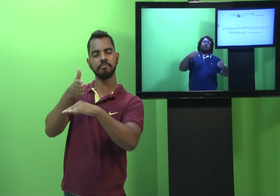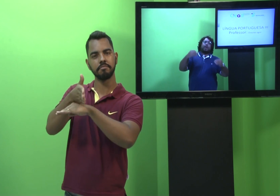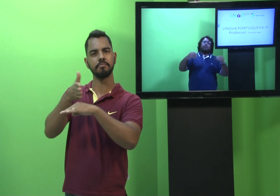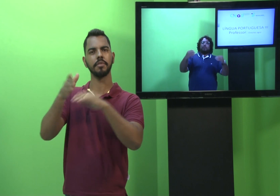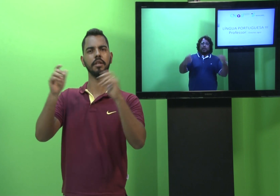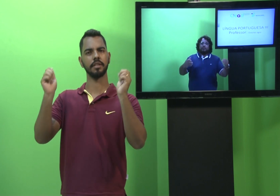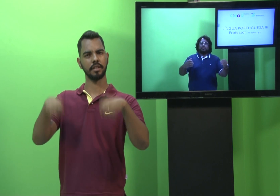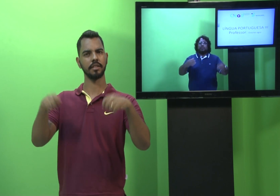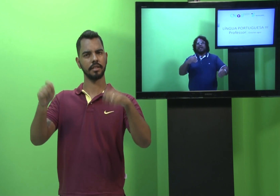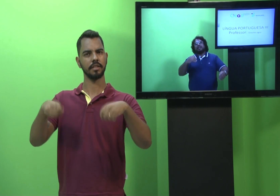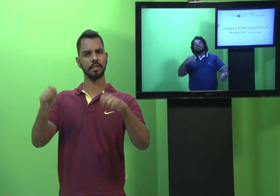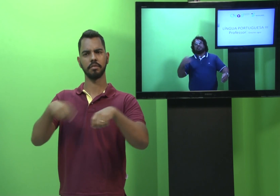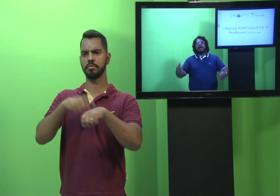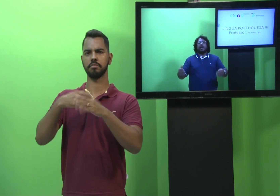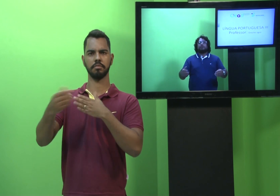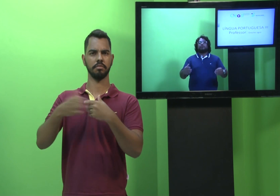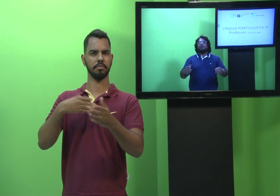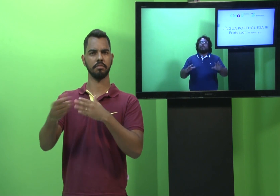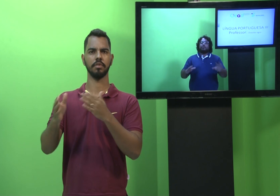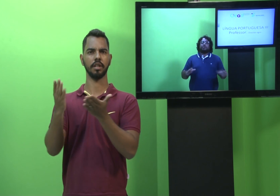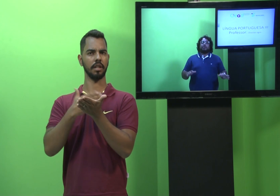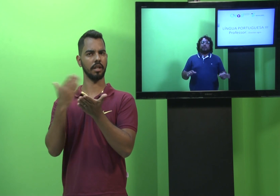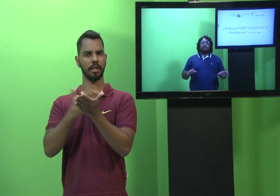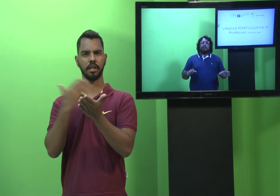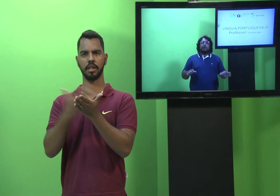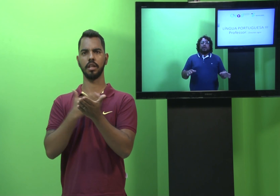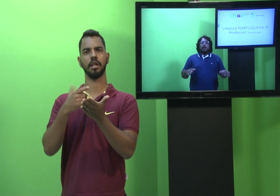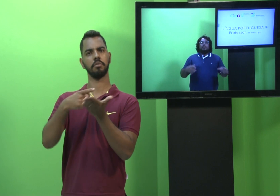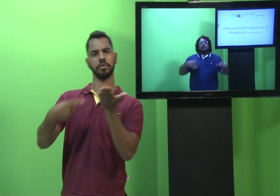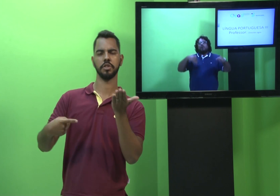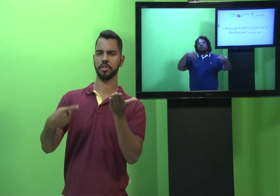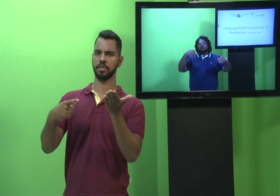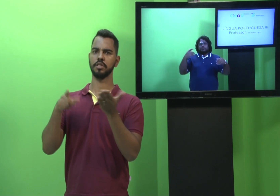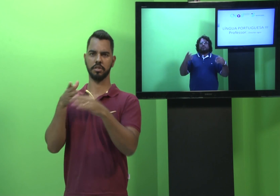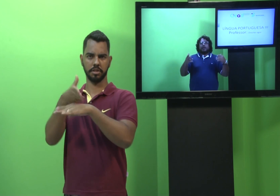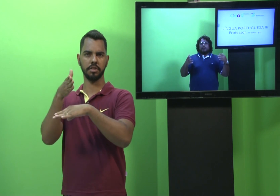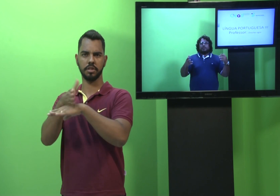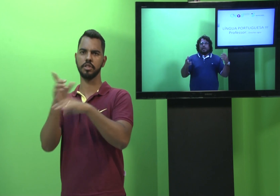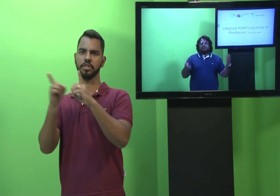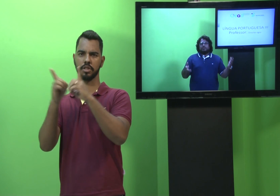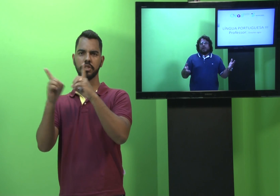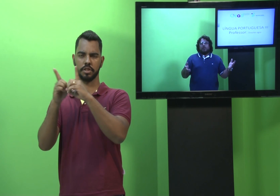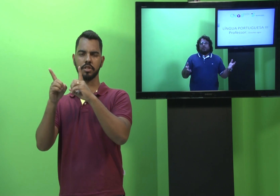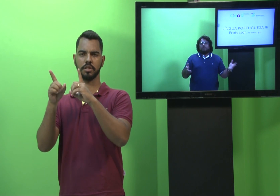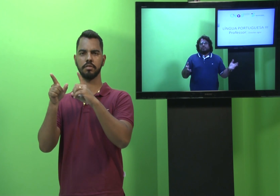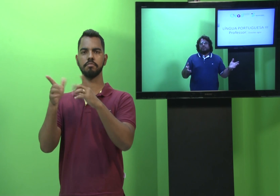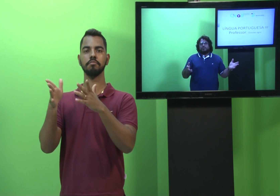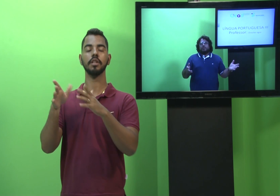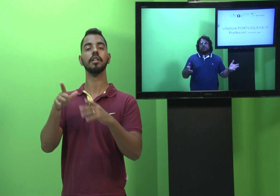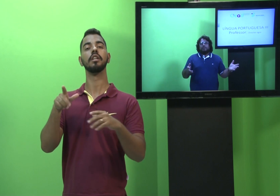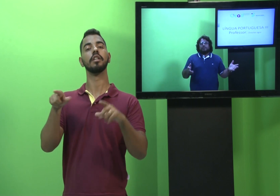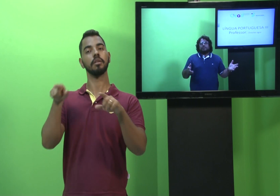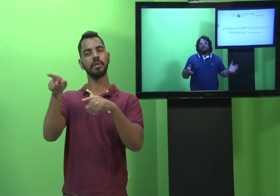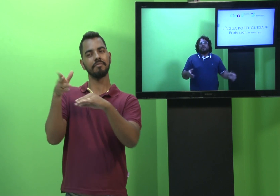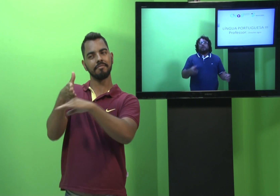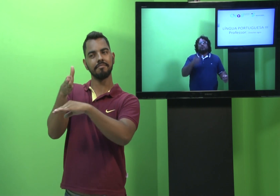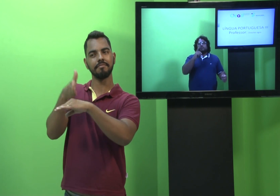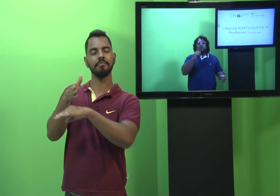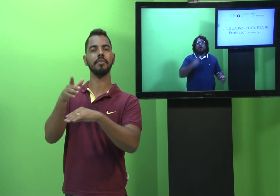qualquer momento o caderno didático ou a apostila, bem como outros textos teóricos disponíveis. Nos fóruns